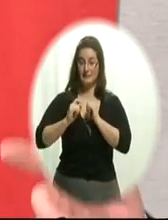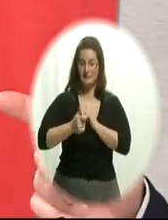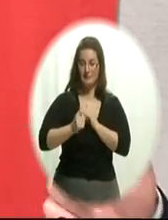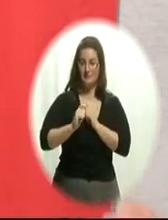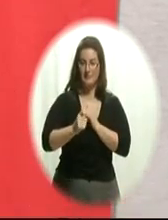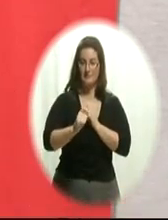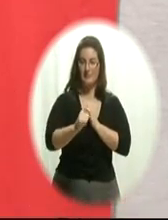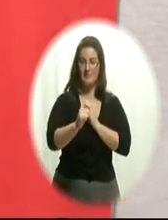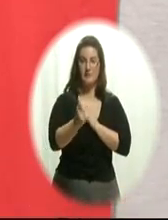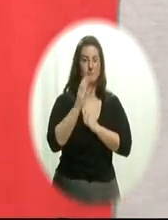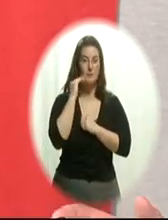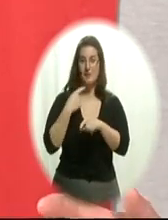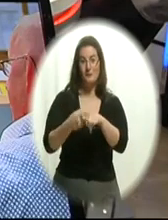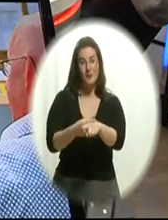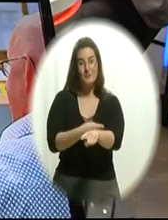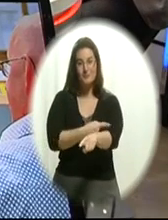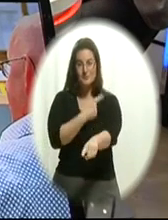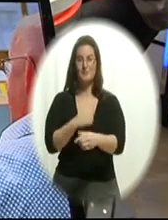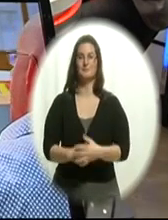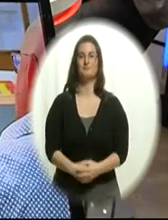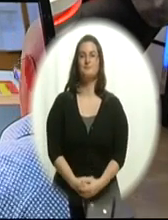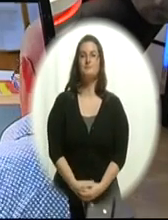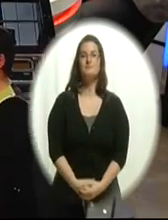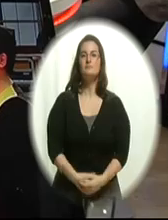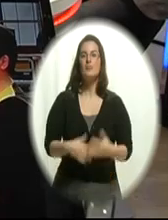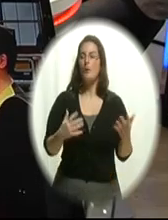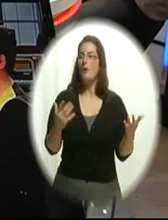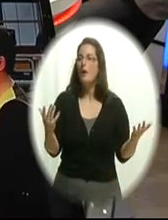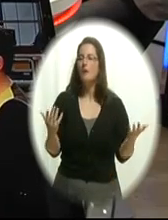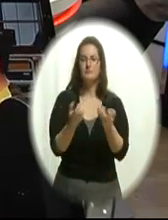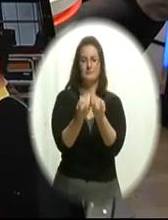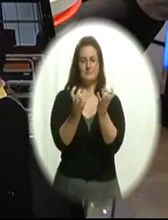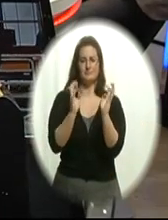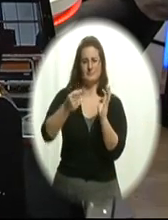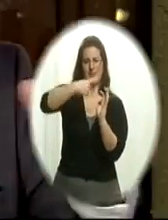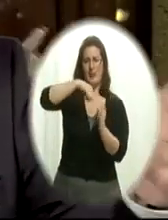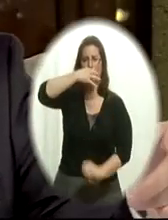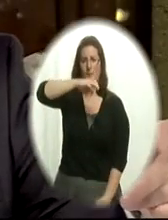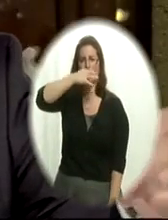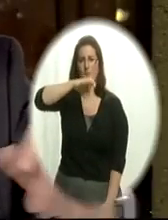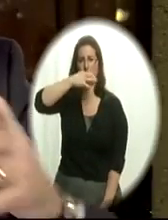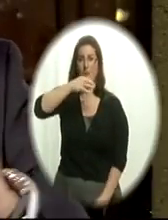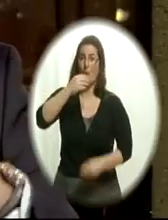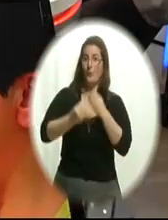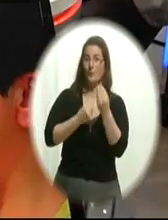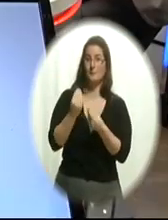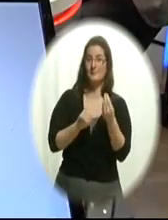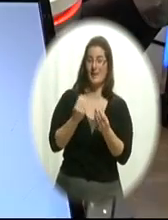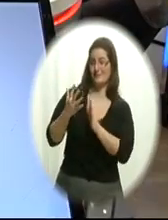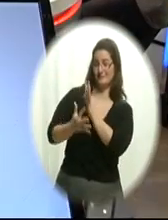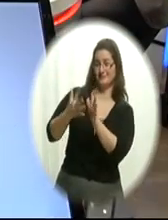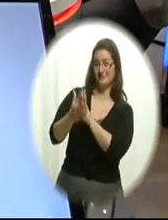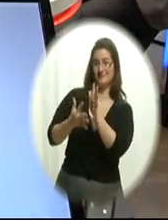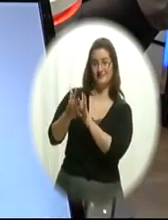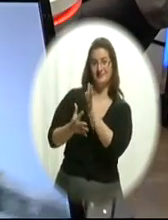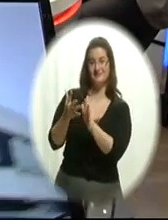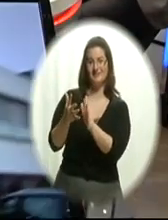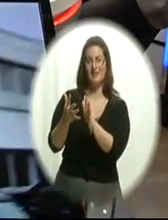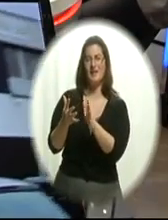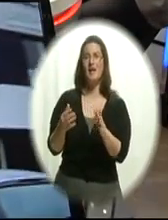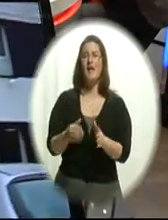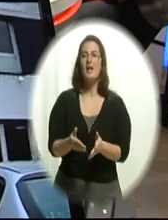mesure. Félix, on est tous là à parler avec notre bouche ou bien ici avec la langue des signes. Et puis, il y en a